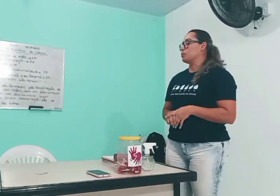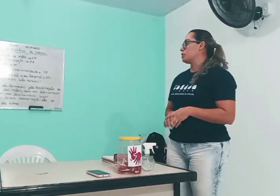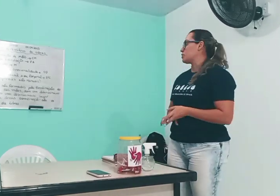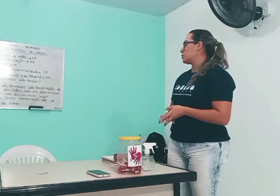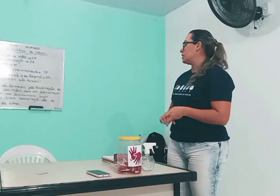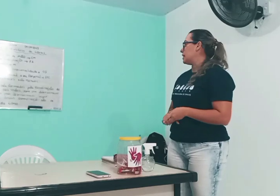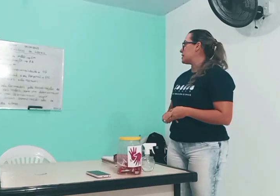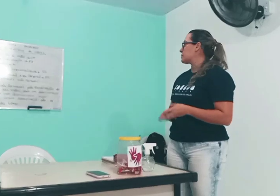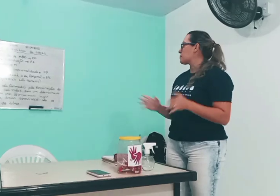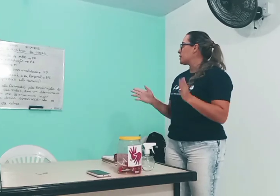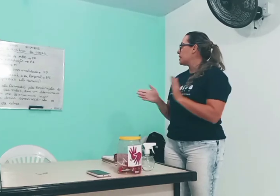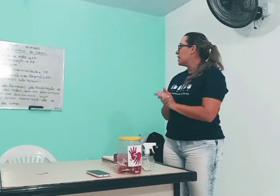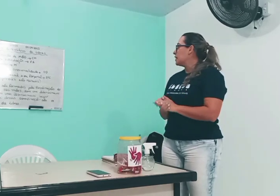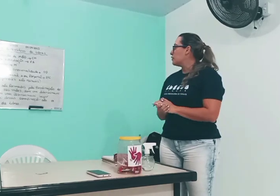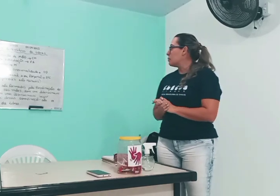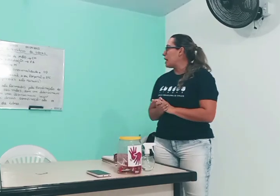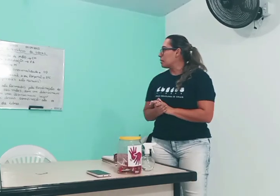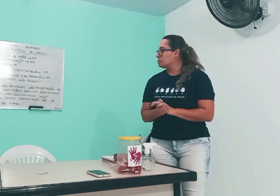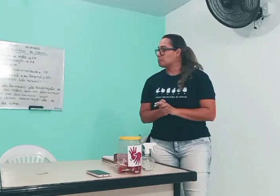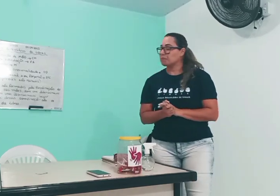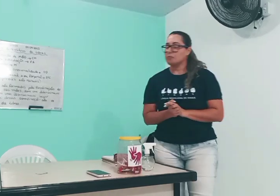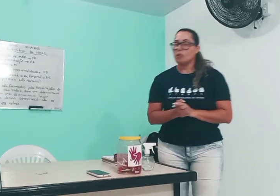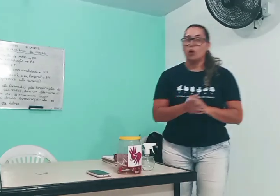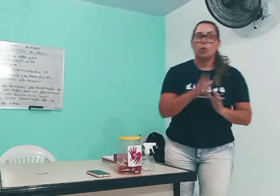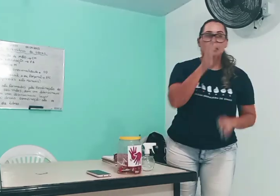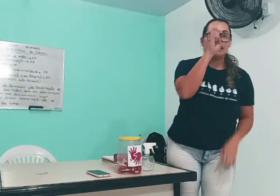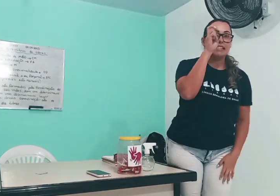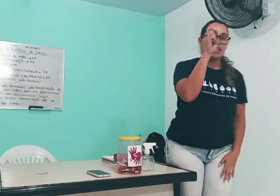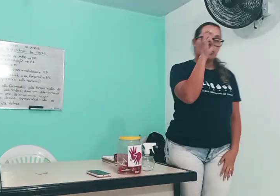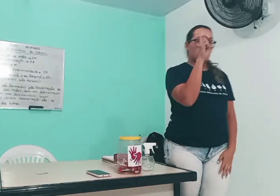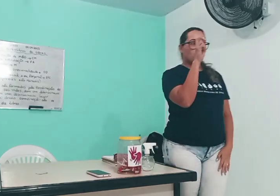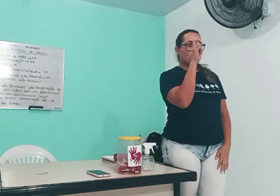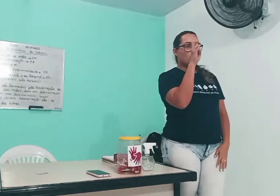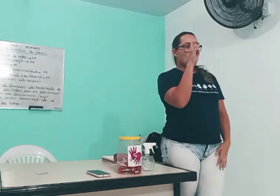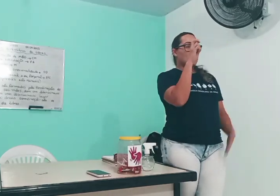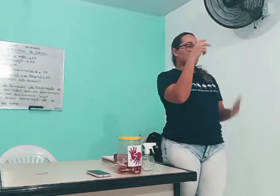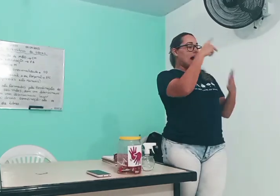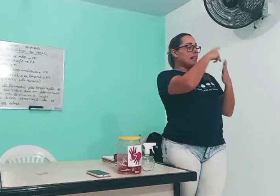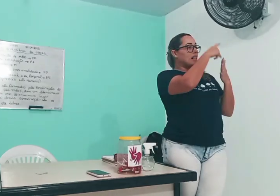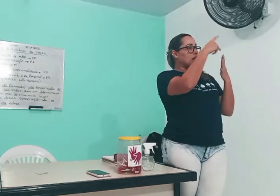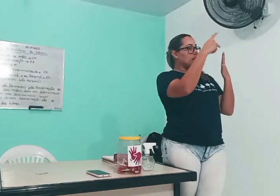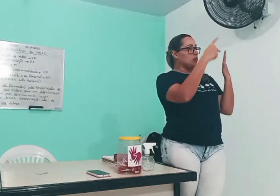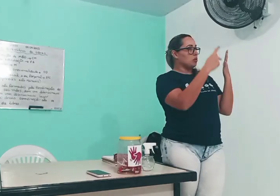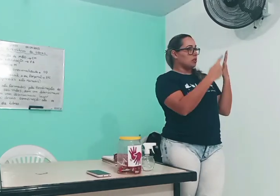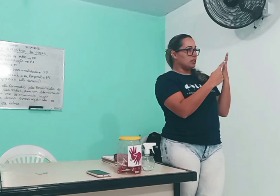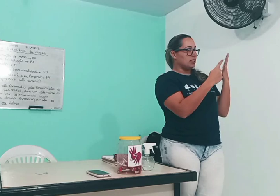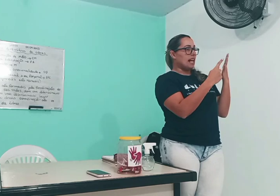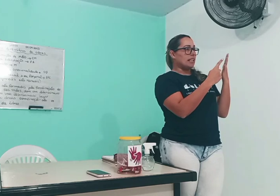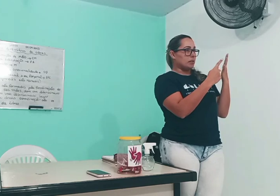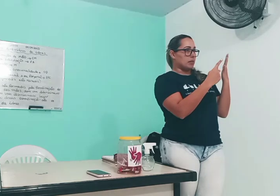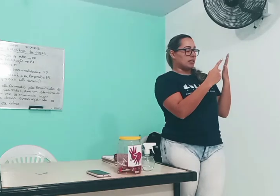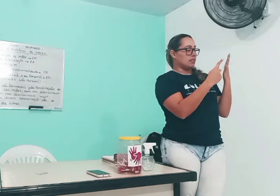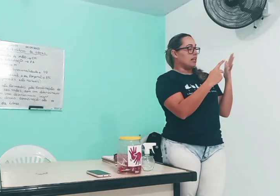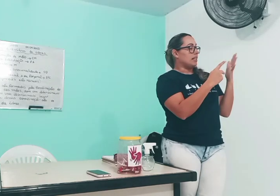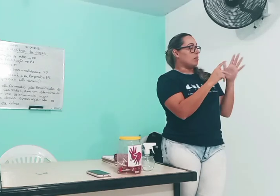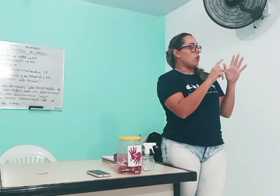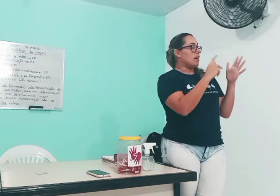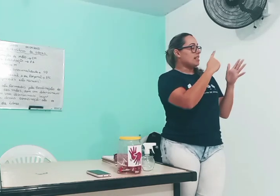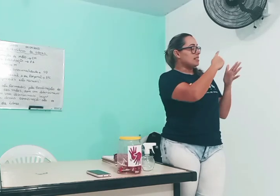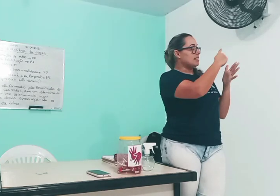da surdez. Vamos lá. Os 5 parâmetros da Libras. Tá bom? Esse